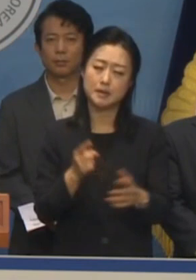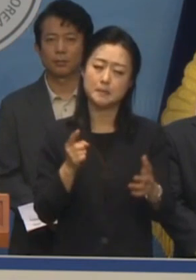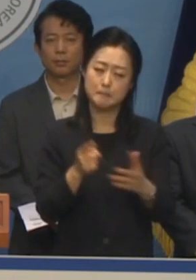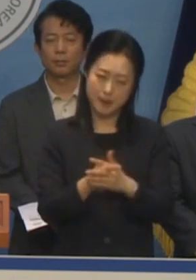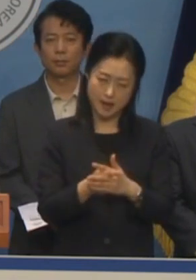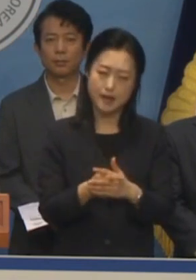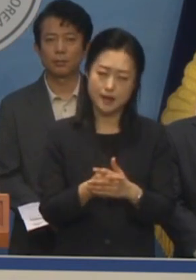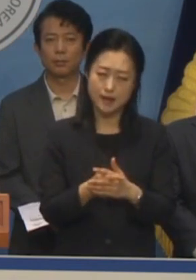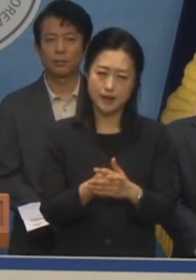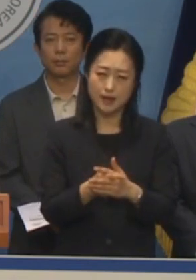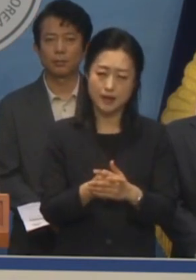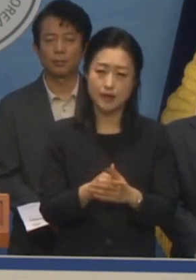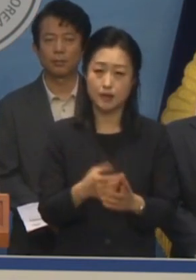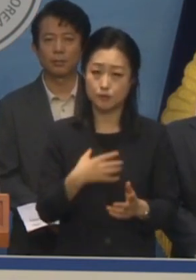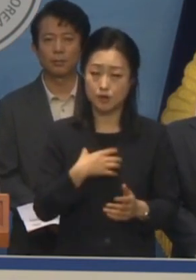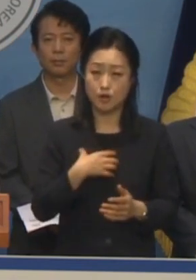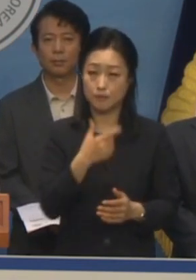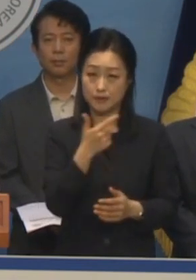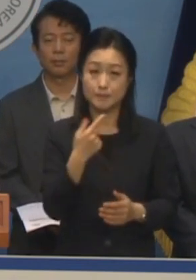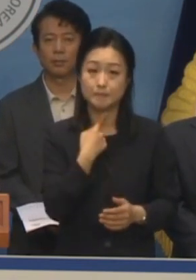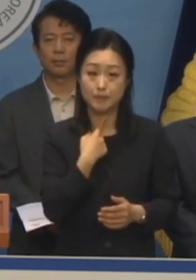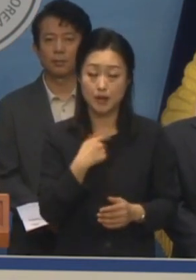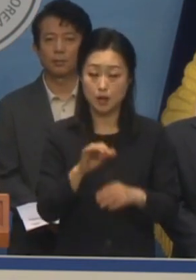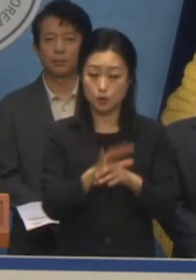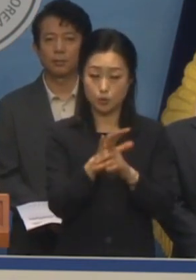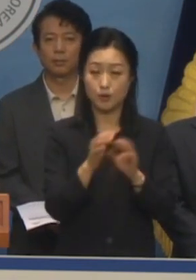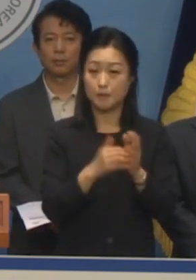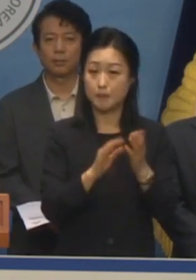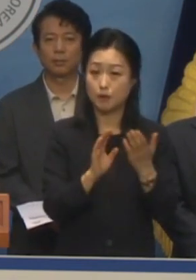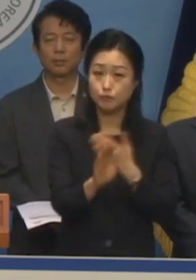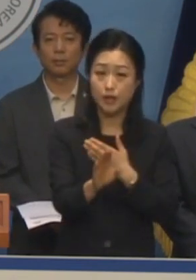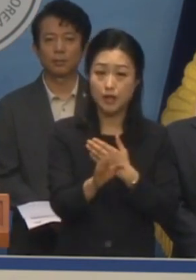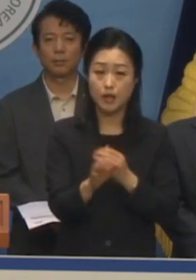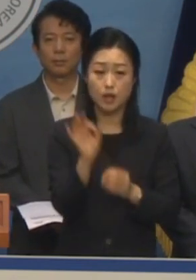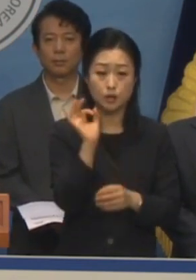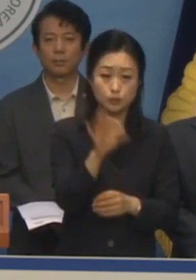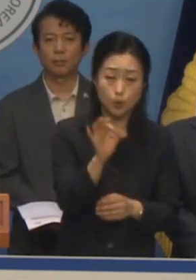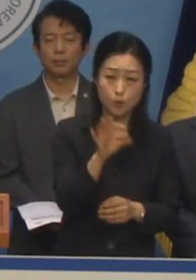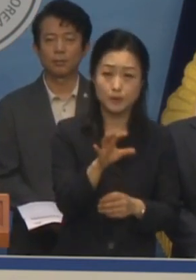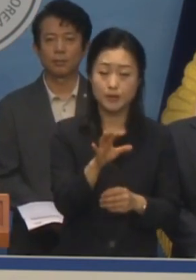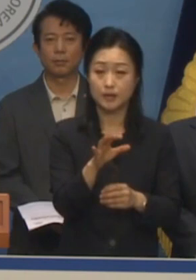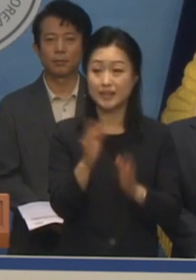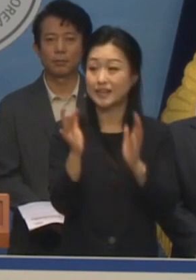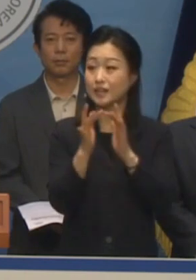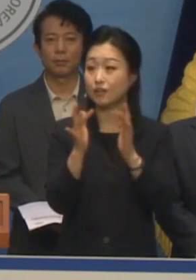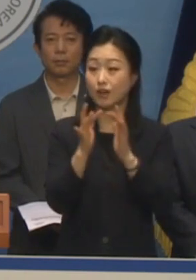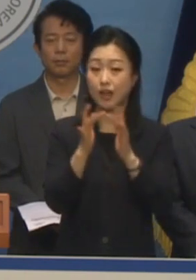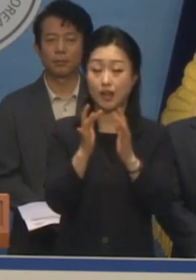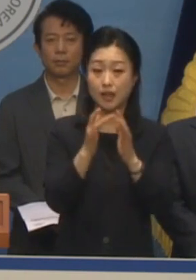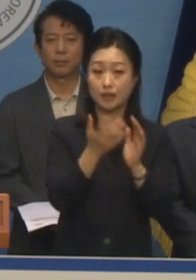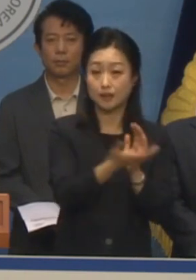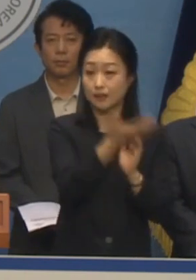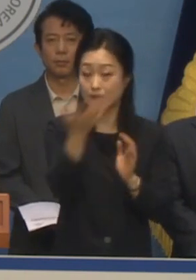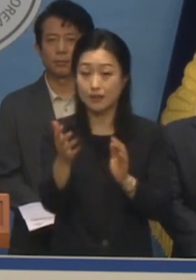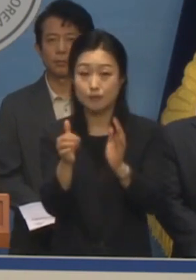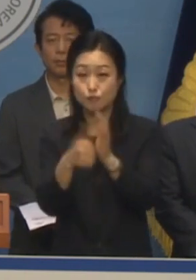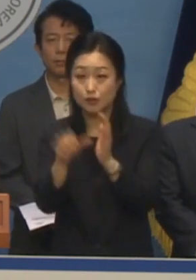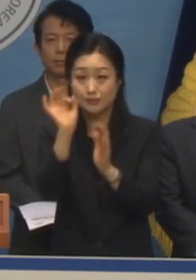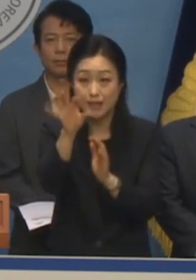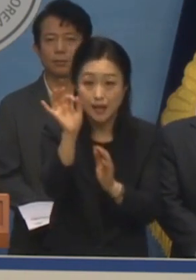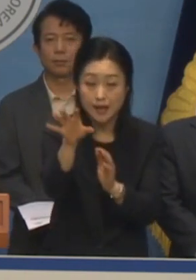있습니다. 코로나19로 겪으면서 급격하게 소비시장이 온라인 플랫폼으로 넘어갔고